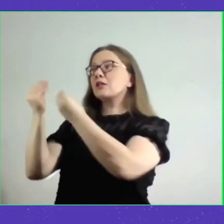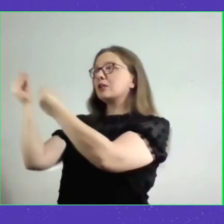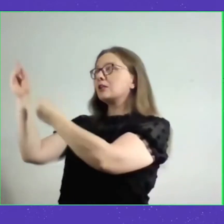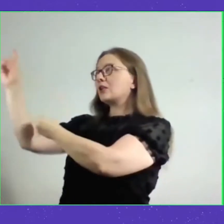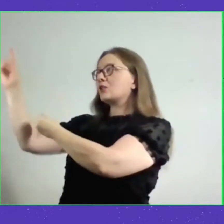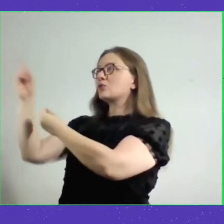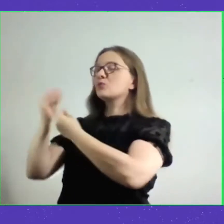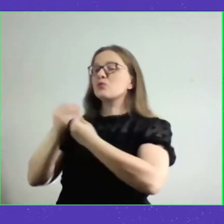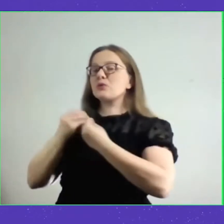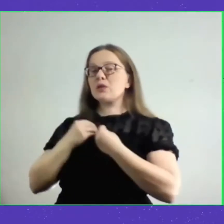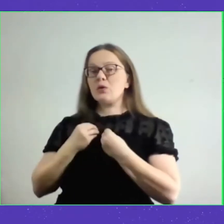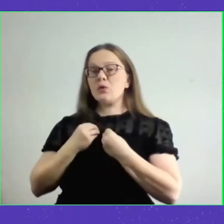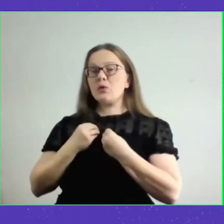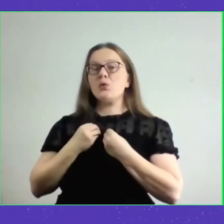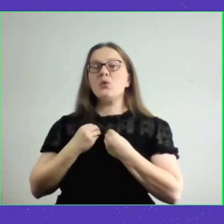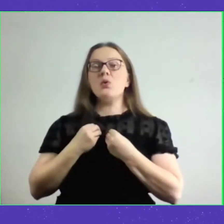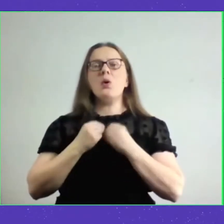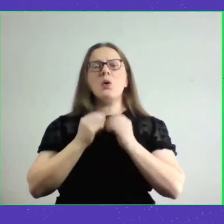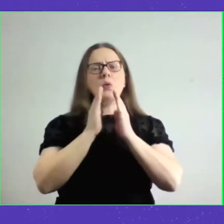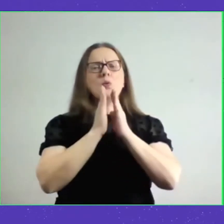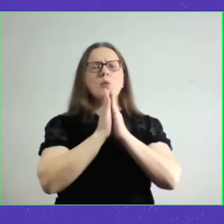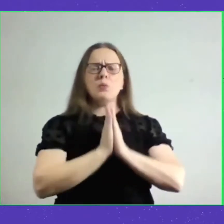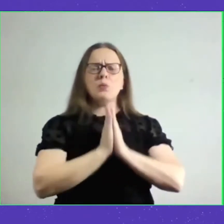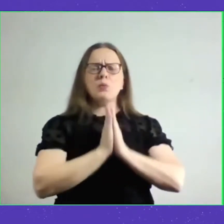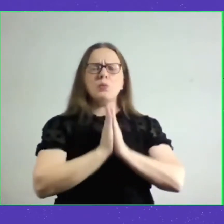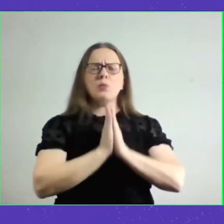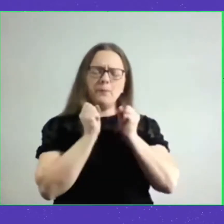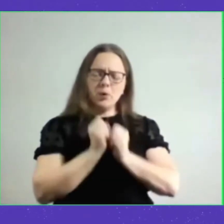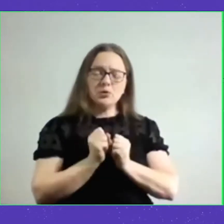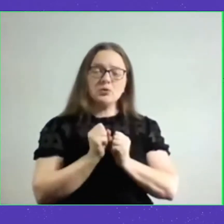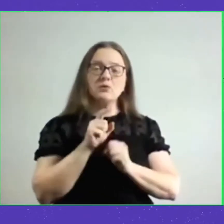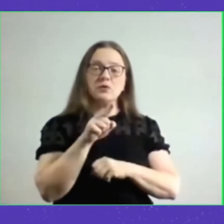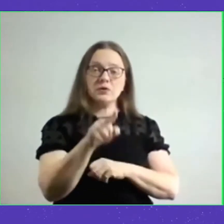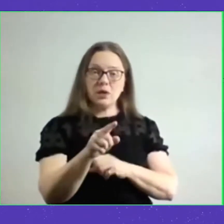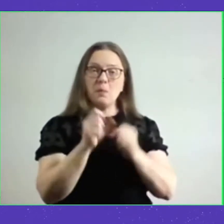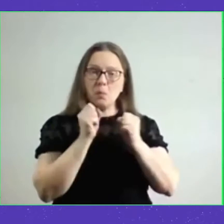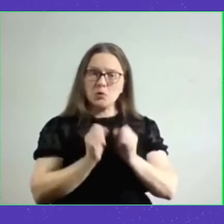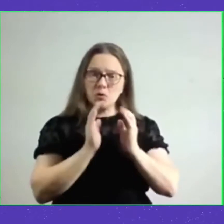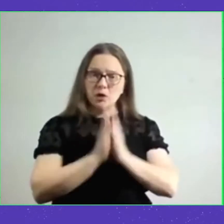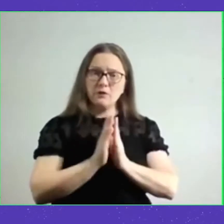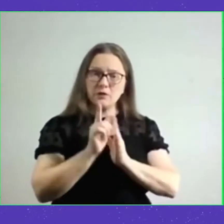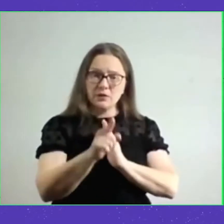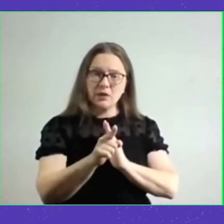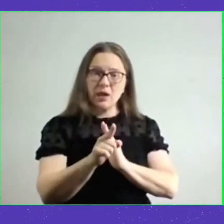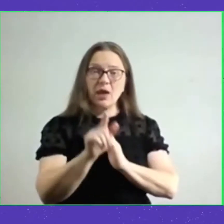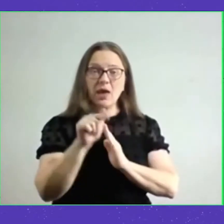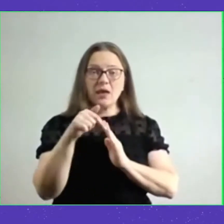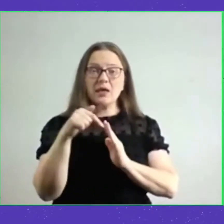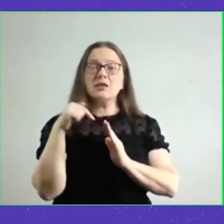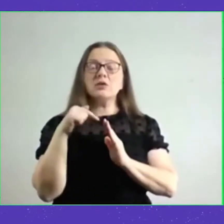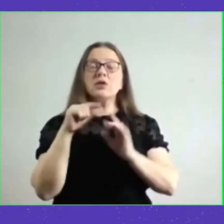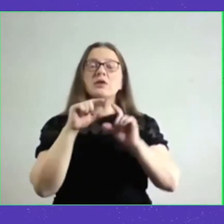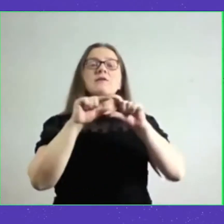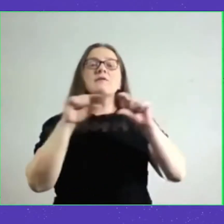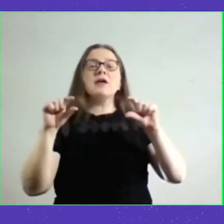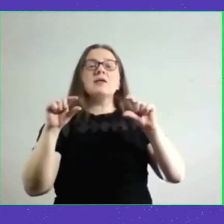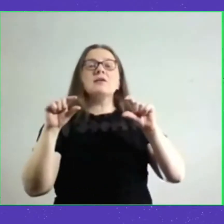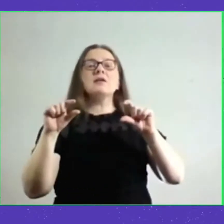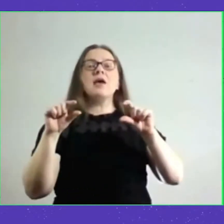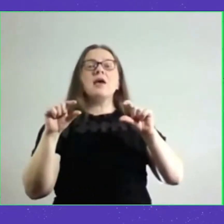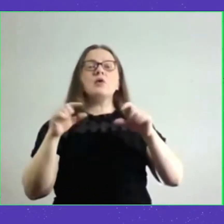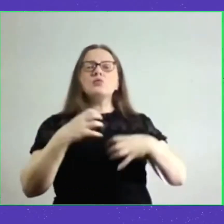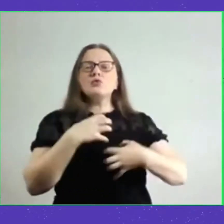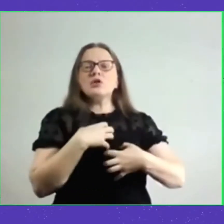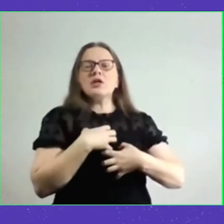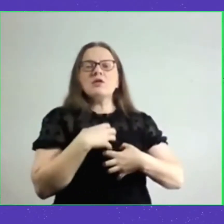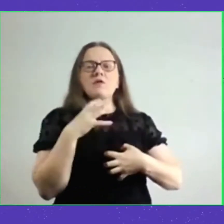abre um caminho enorme para nós cuidarmos das pessoas. Às vezes a gente não tem